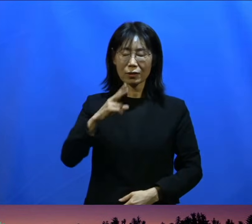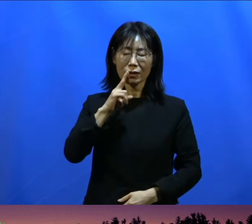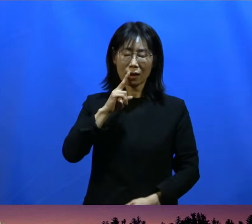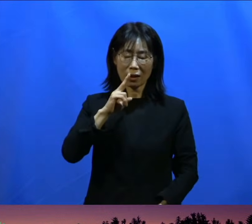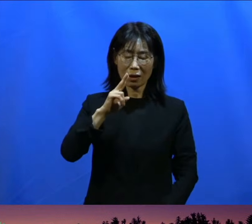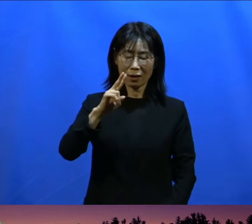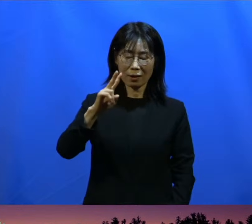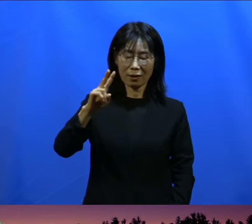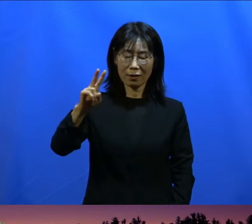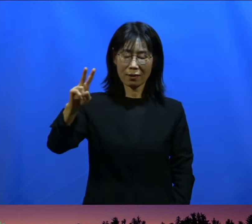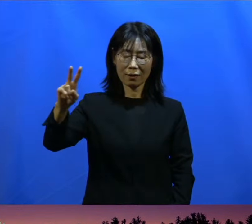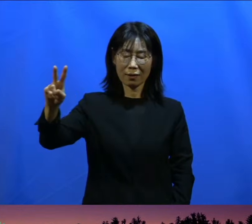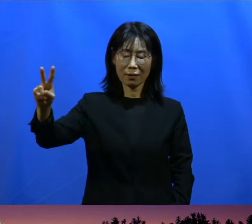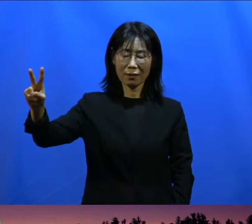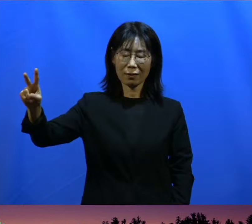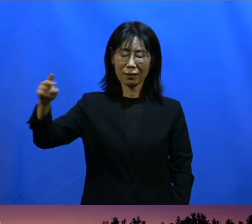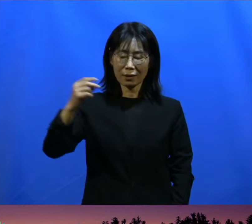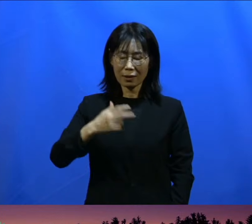주여,